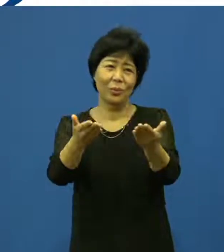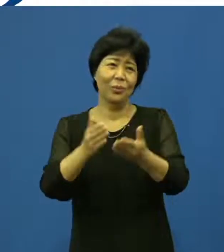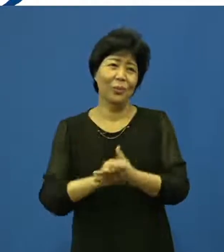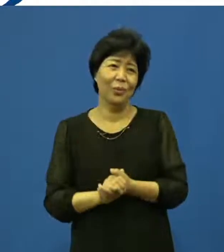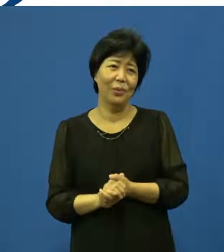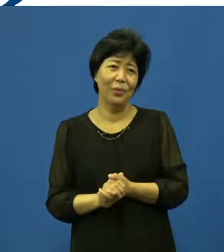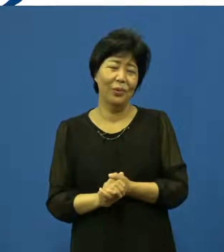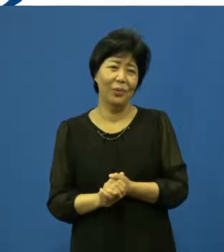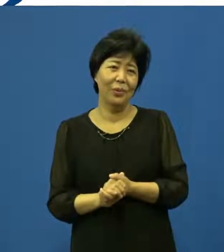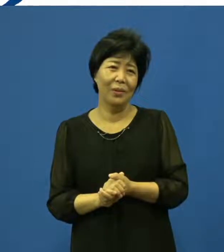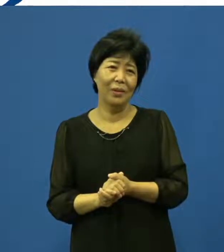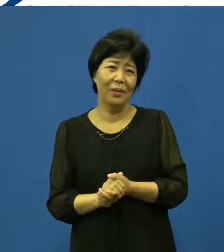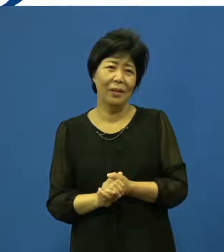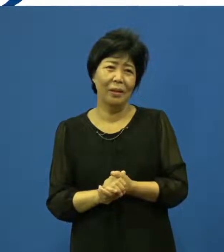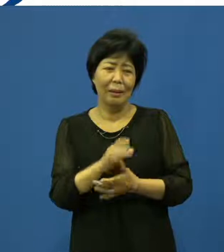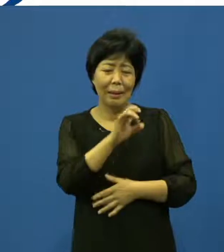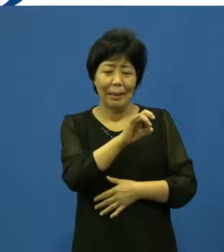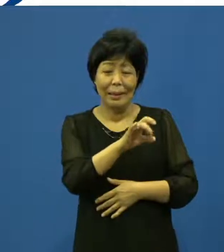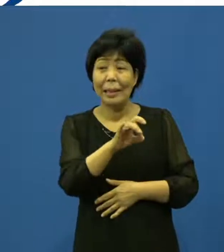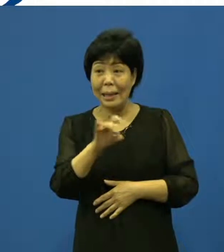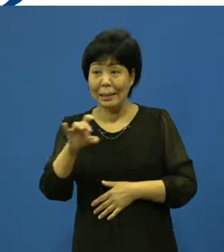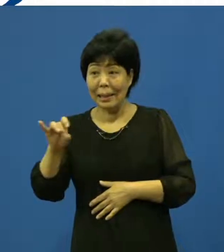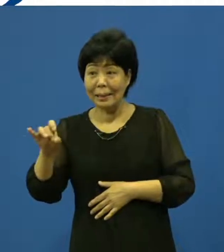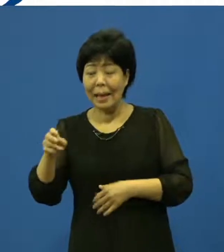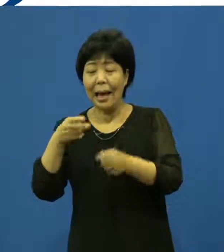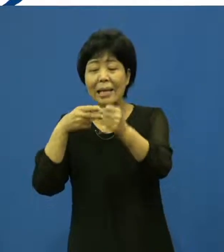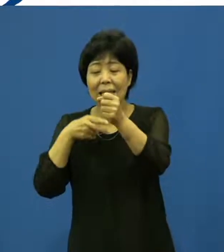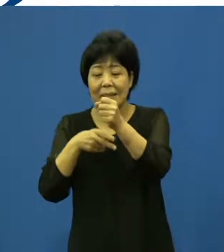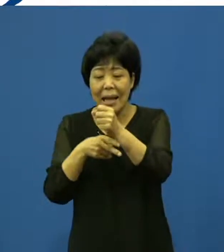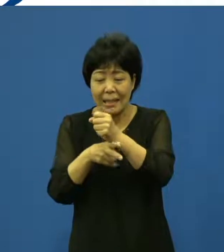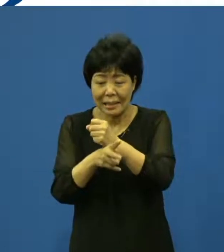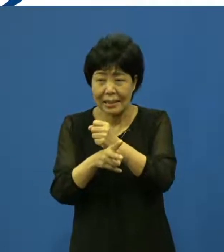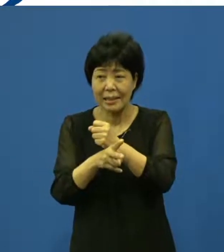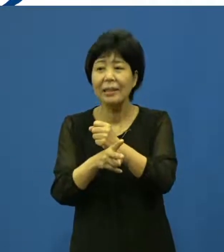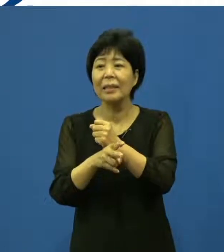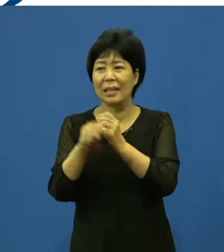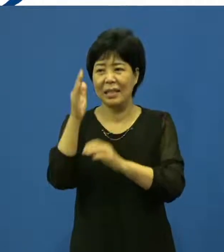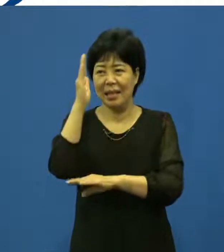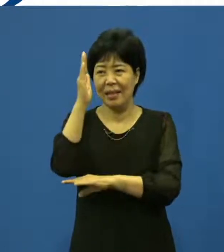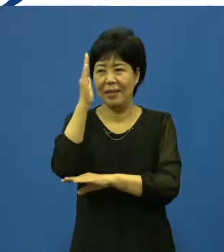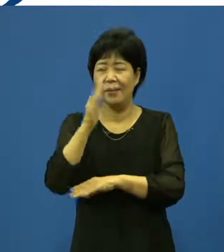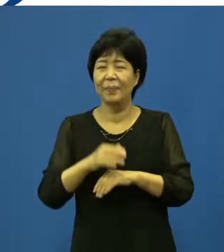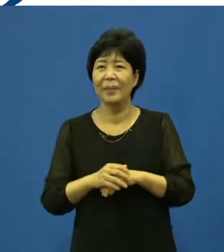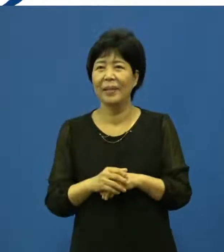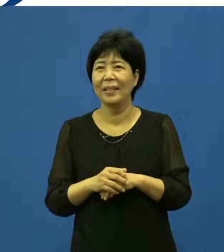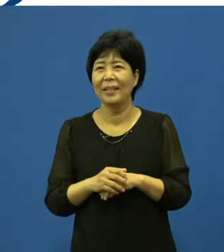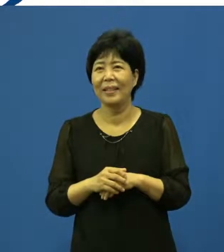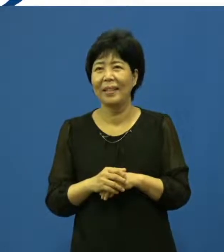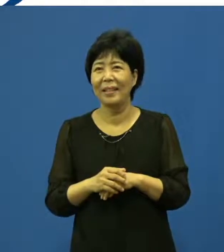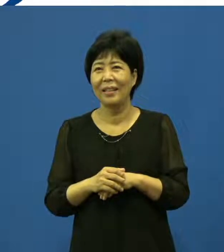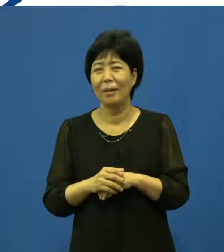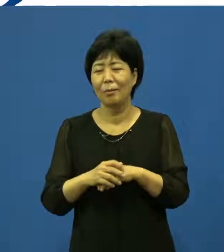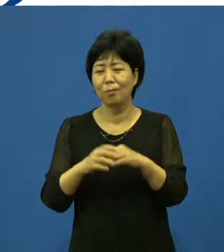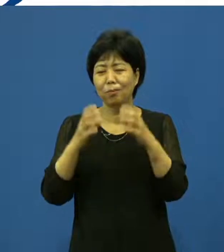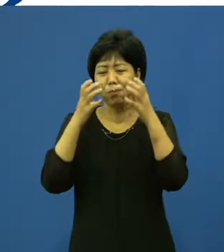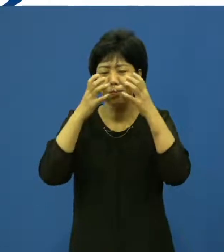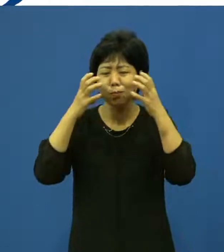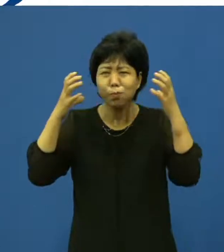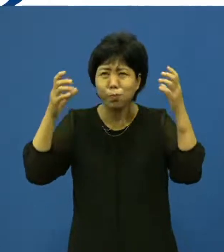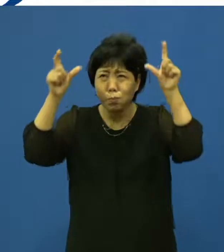이게 다 하나하나가 다 상징적인 이 사건이 있습니다. 살찐 송아지를